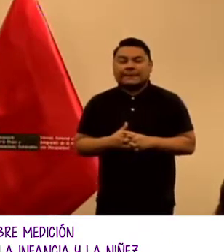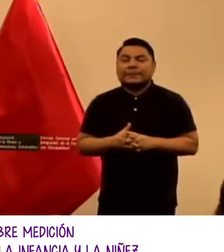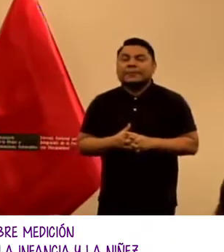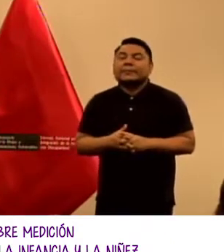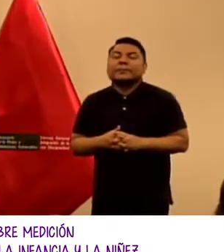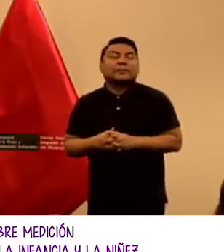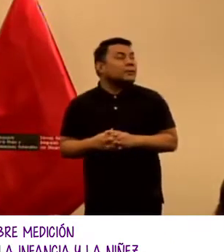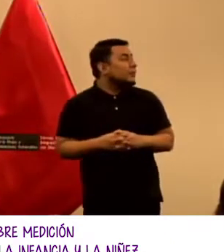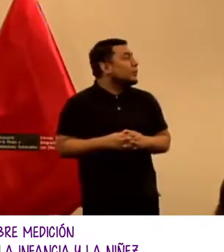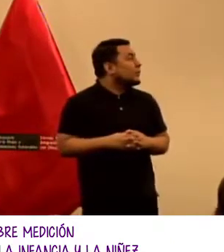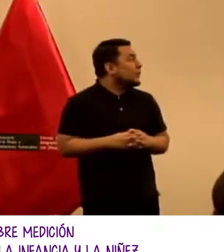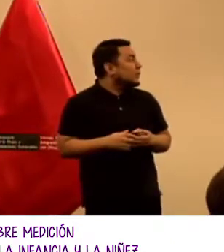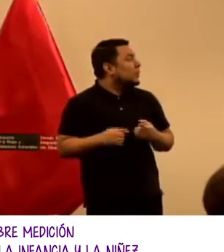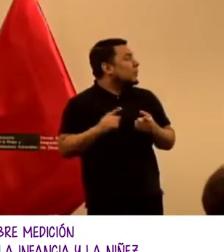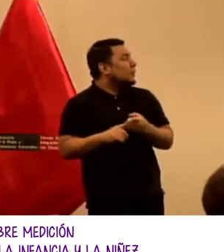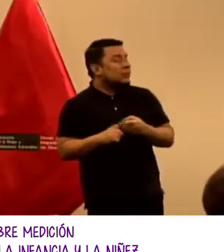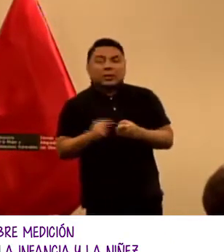Las preguntas